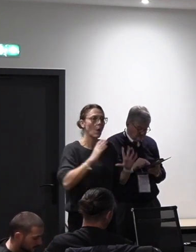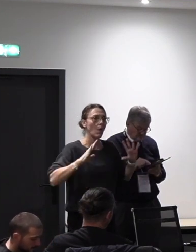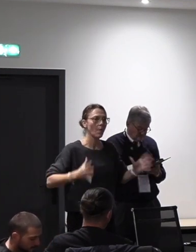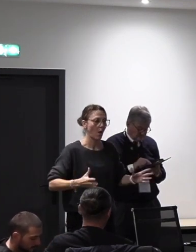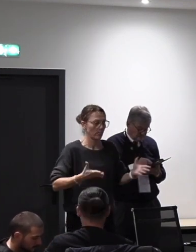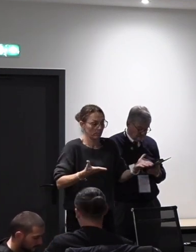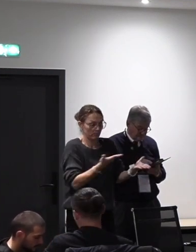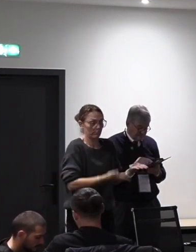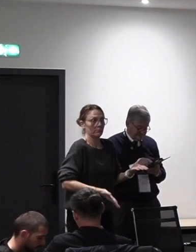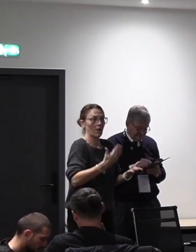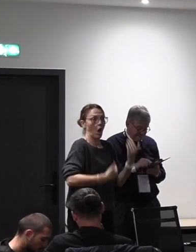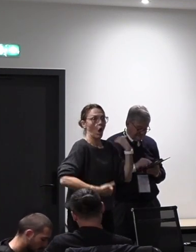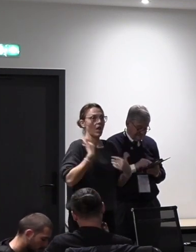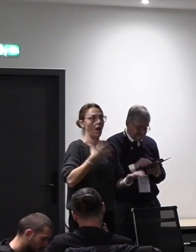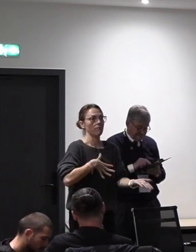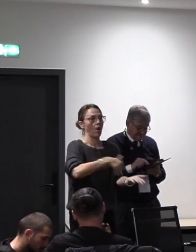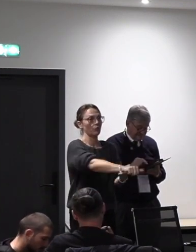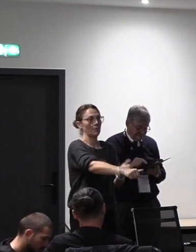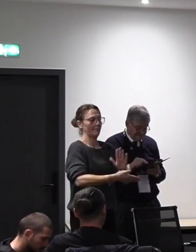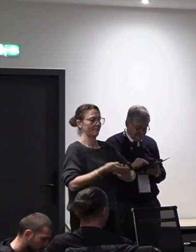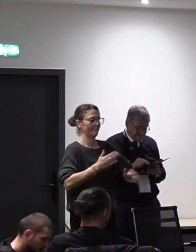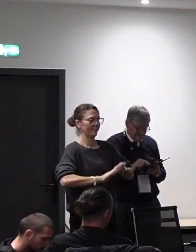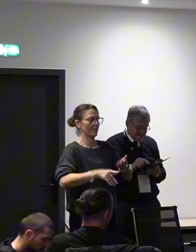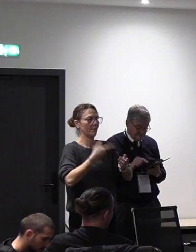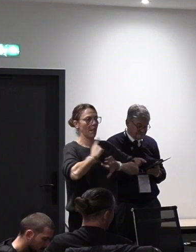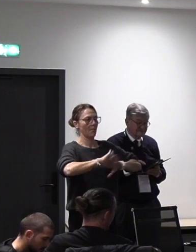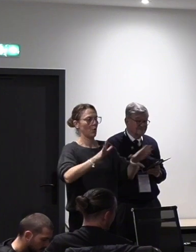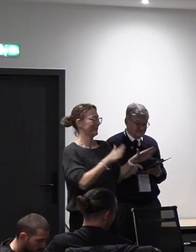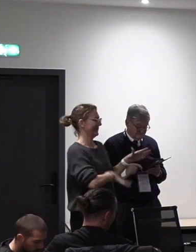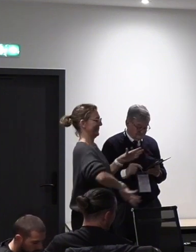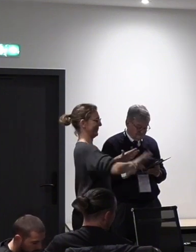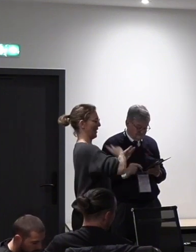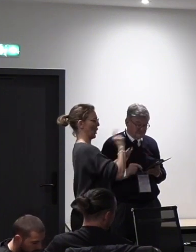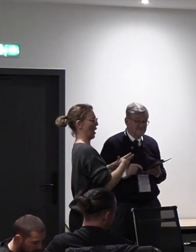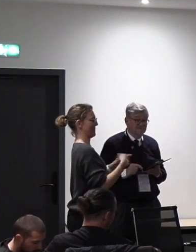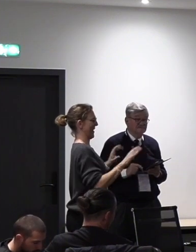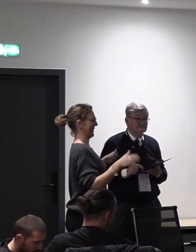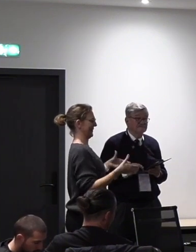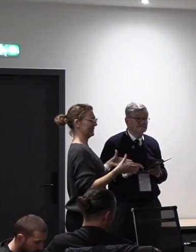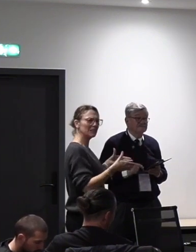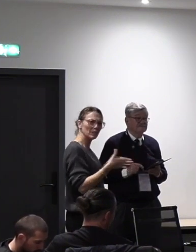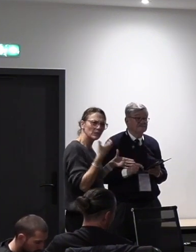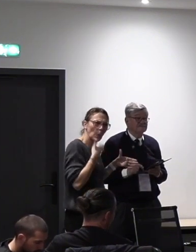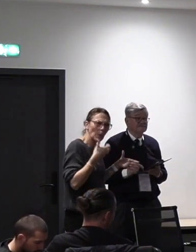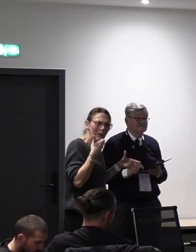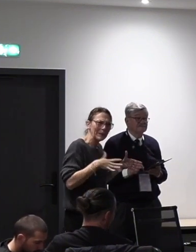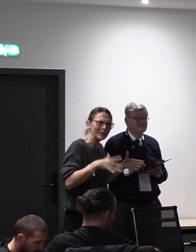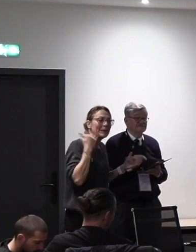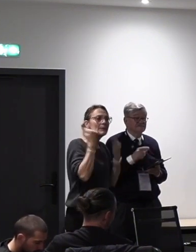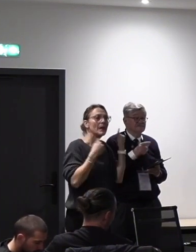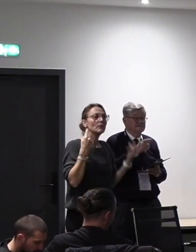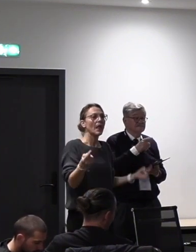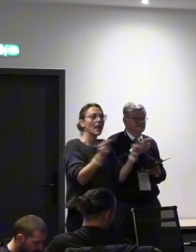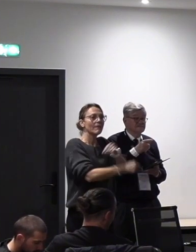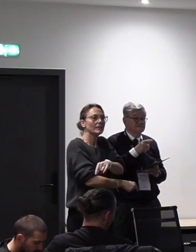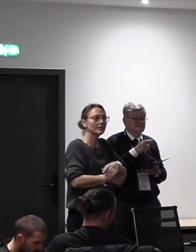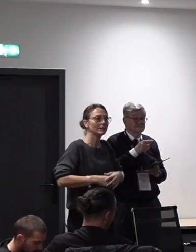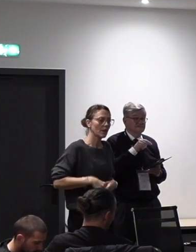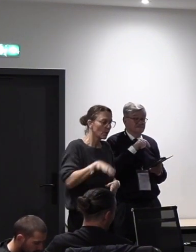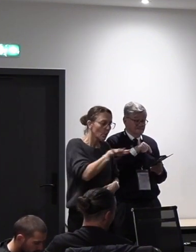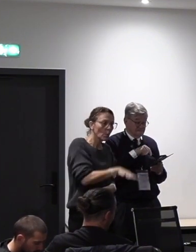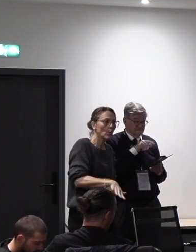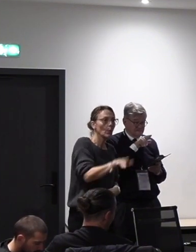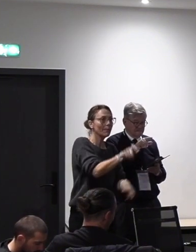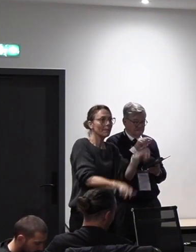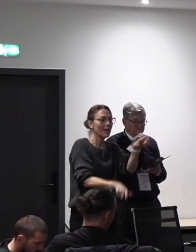les handicapés. Hein. Comme ça, ils y sont plus, on est tous normaux. Évidemment, c'est l'horreur. Mais l'horreur à l'envers, c'est de dire ce sont tous des